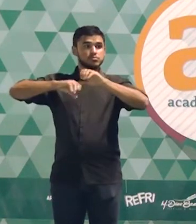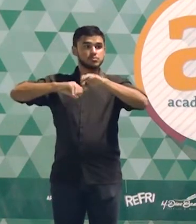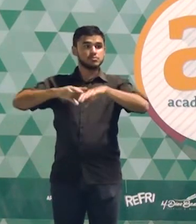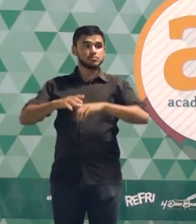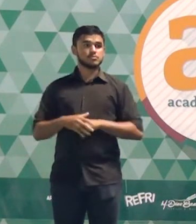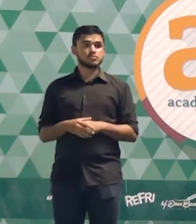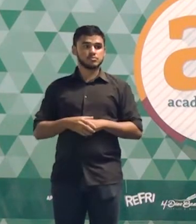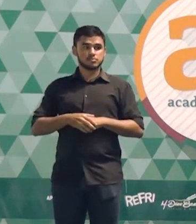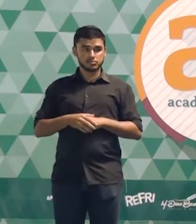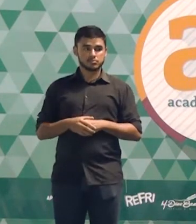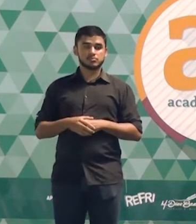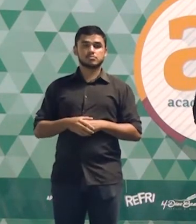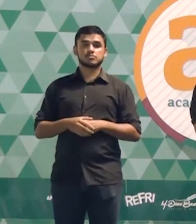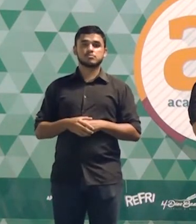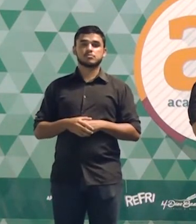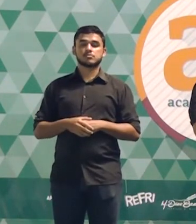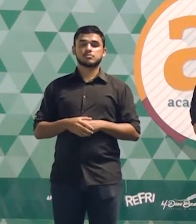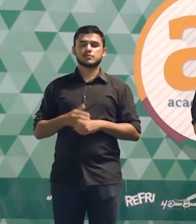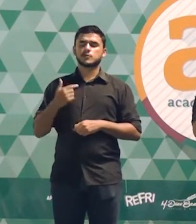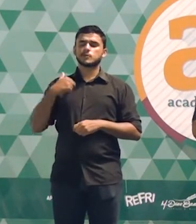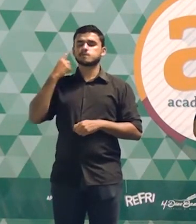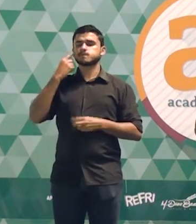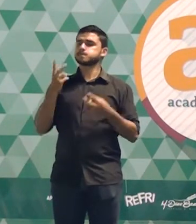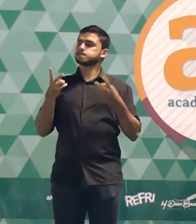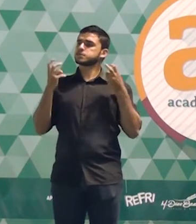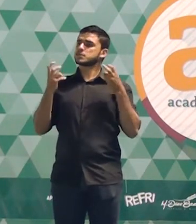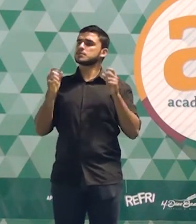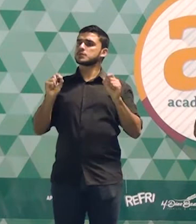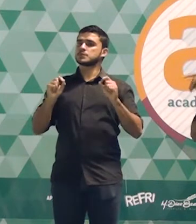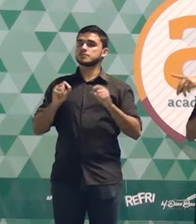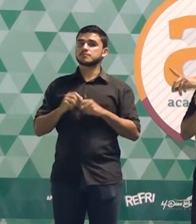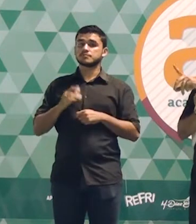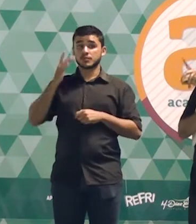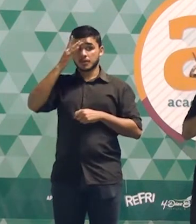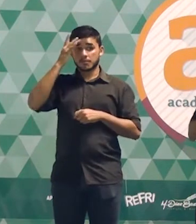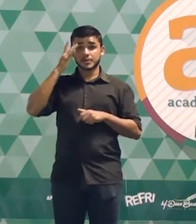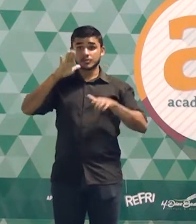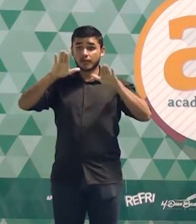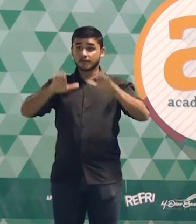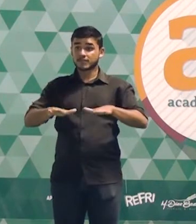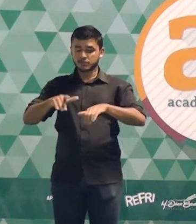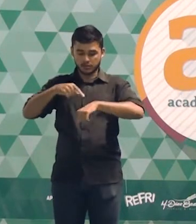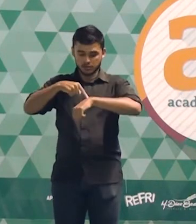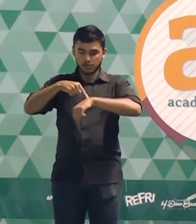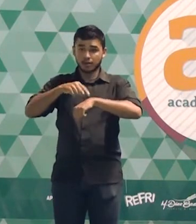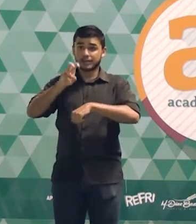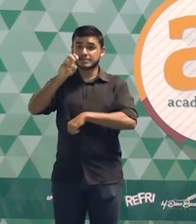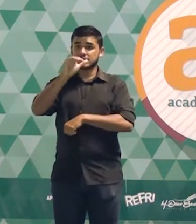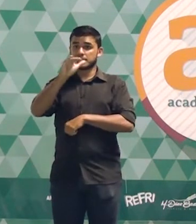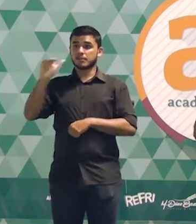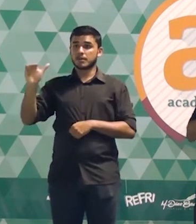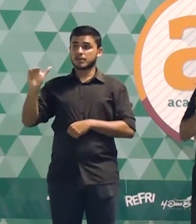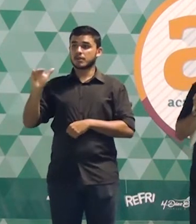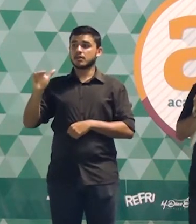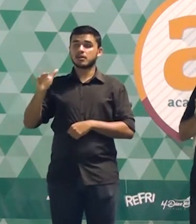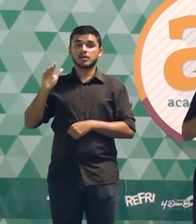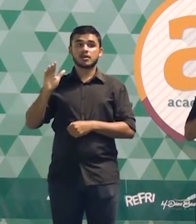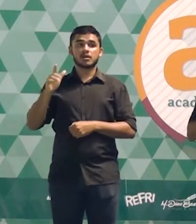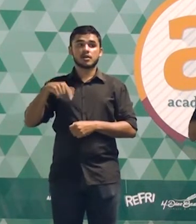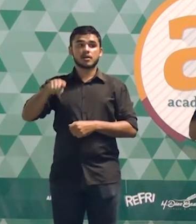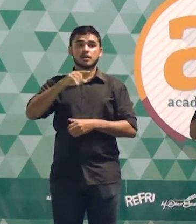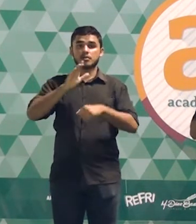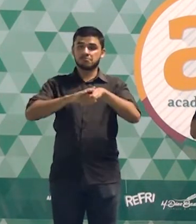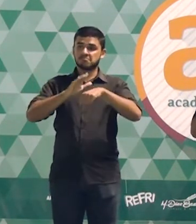E eu notei uma coisa de lá para cá. Os que ficam até o final são aqueles